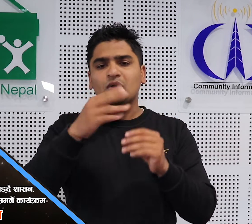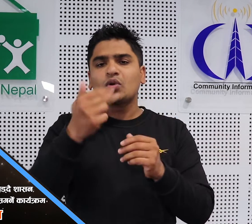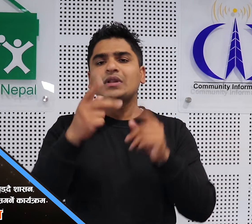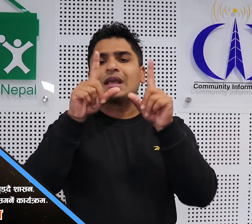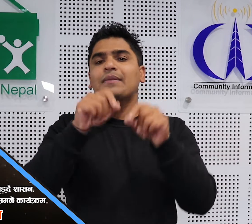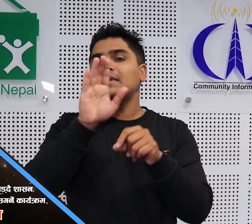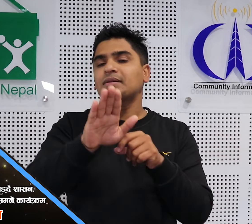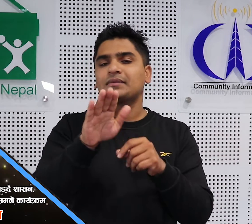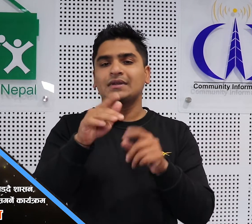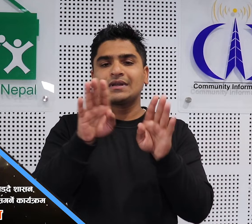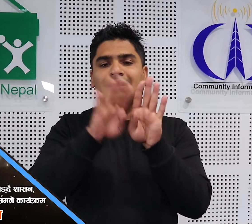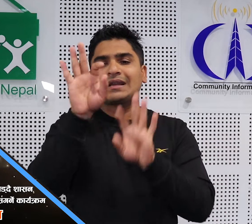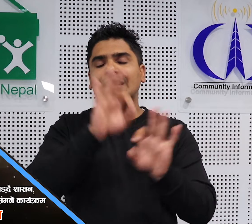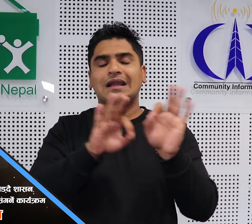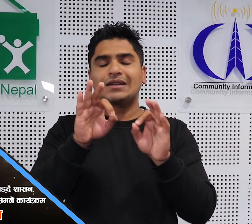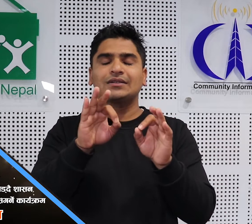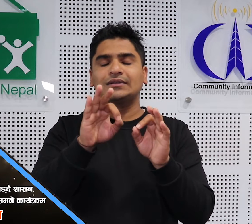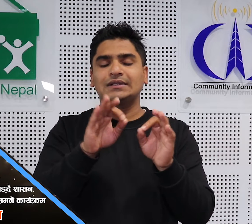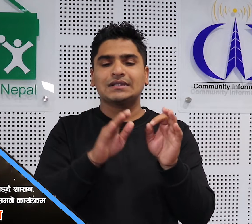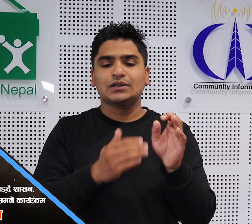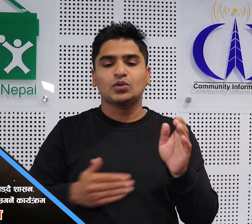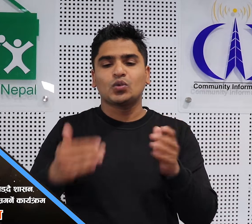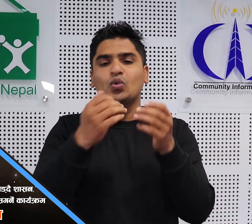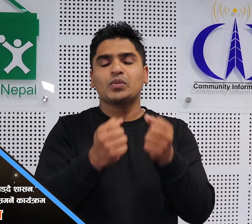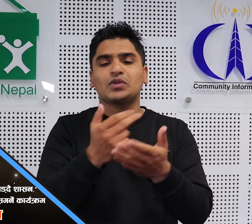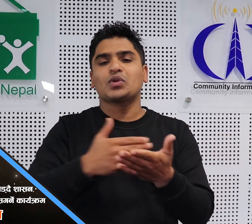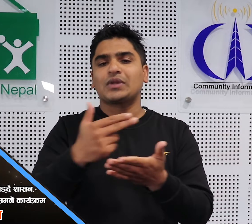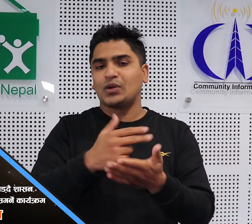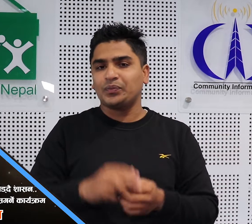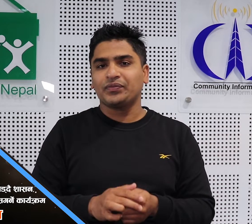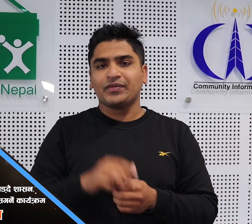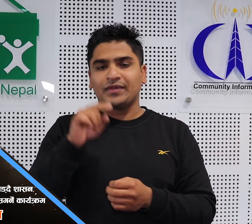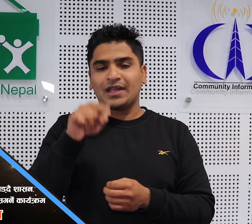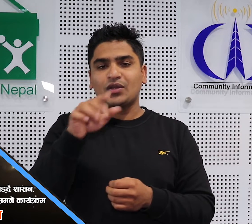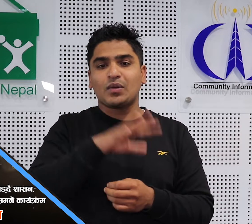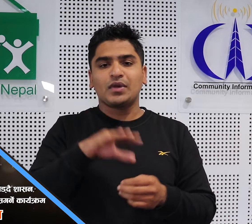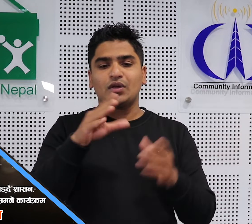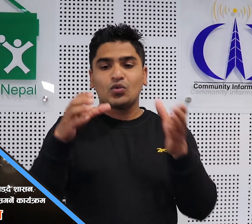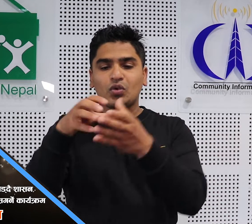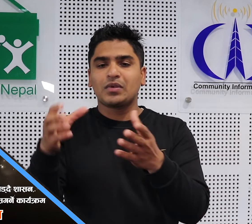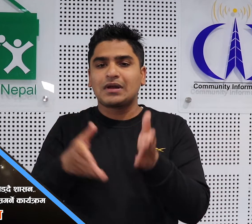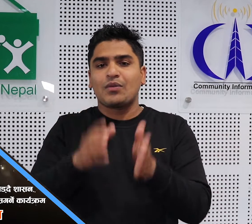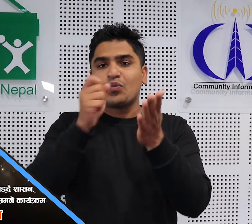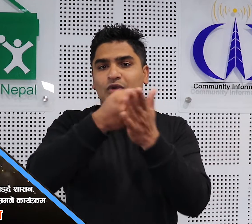छ। नाटक श्रृङ्खला घुम्तीको चौतारो, यहाँका हरेक टोलमा सडक पुगेको छ। गाउँपालिका